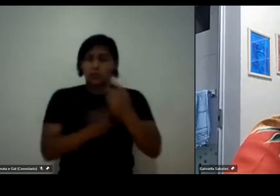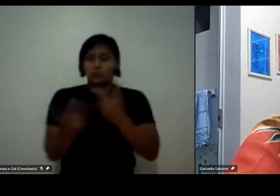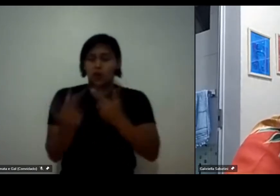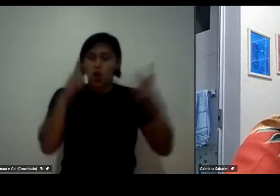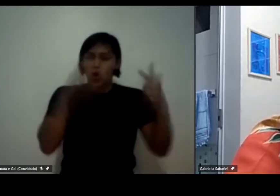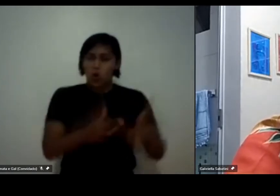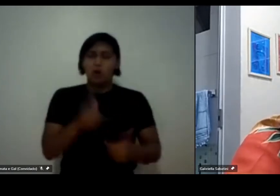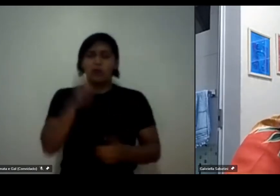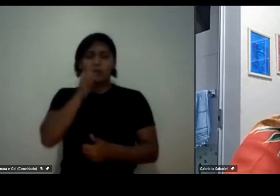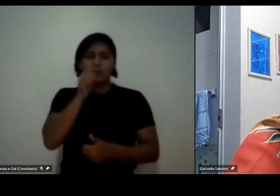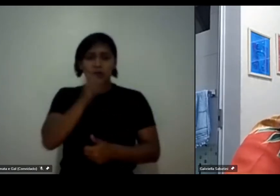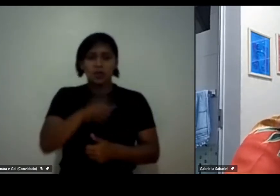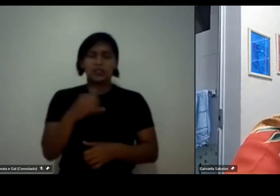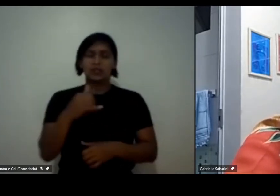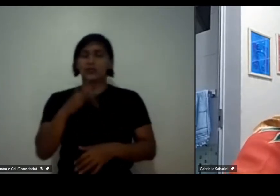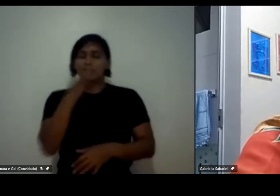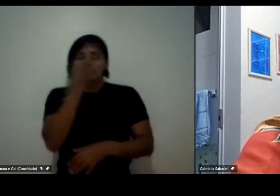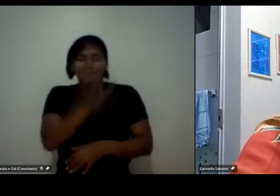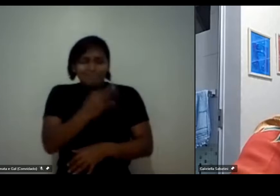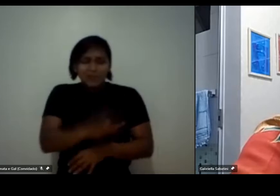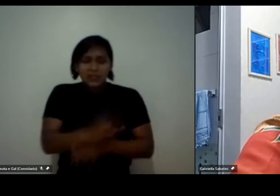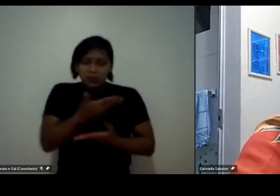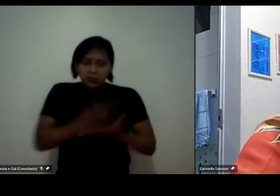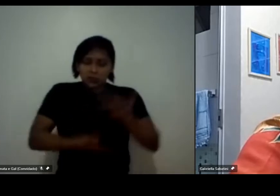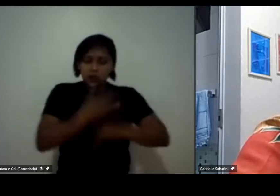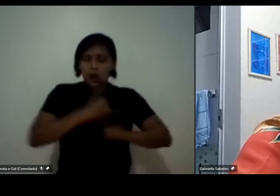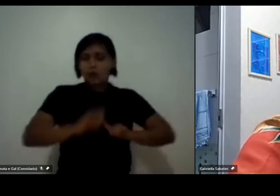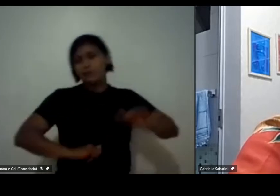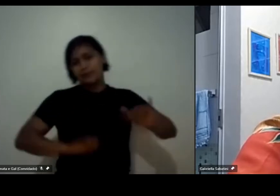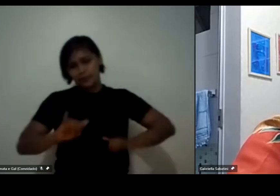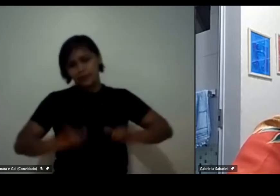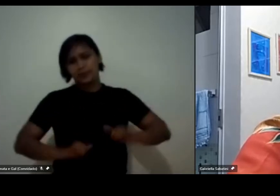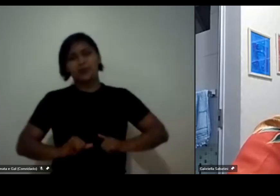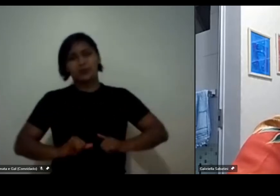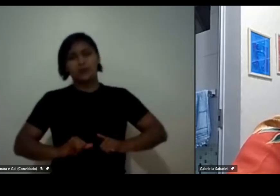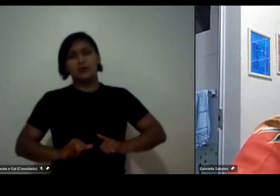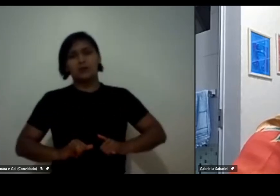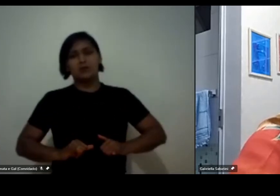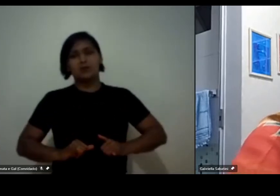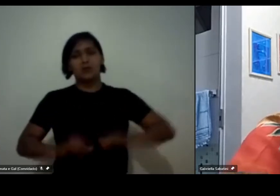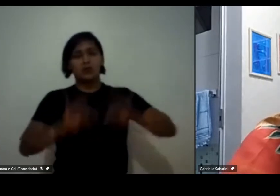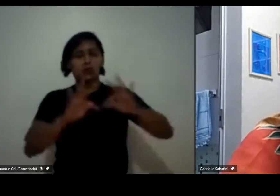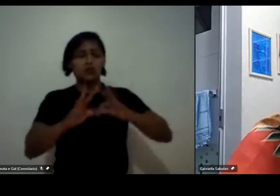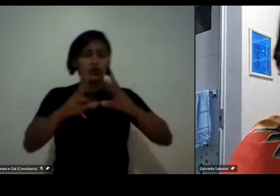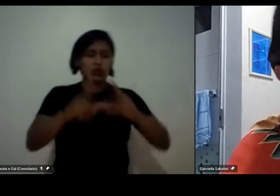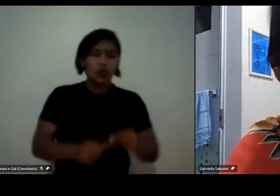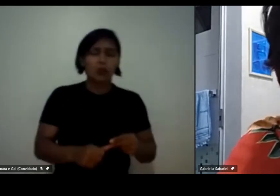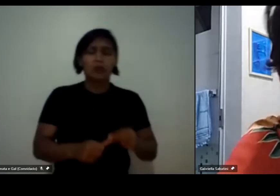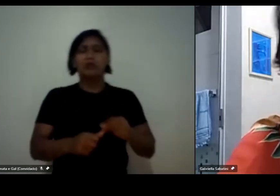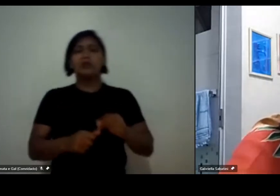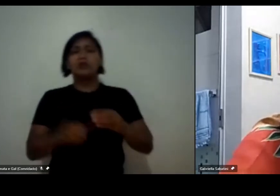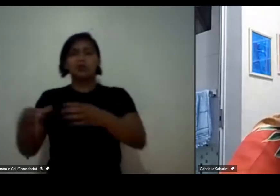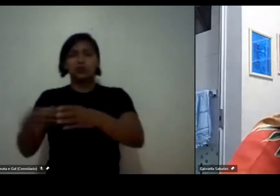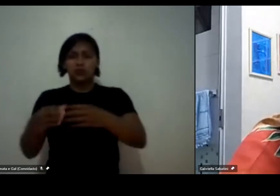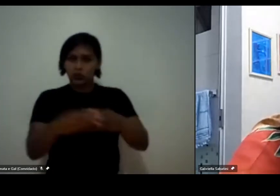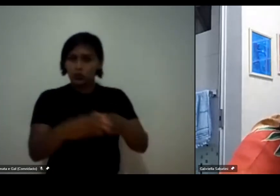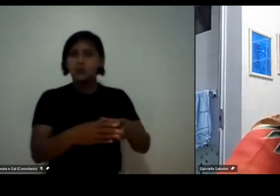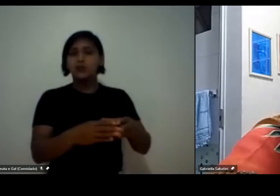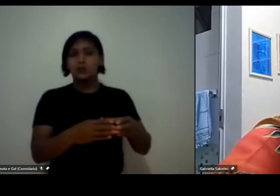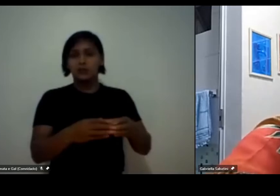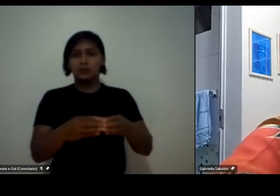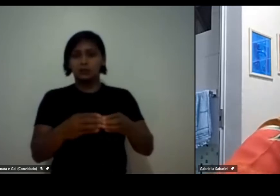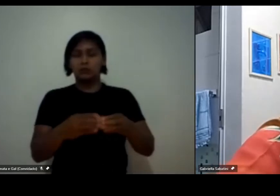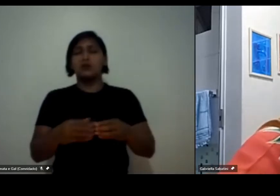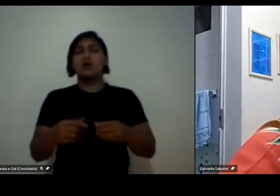solidão e sofrimento, que é a consequência de afirmarem nossa inabilidade em todas as esferas. Quanto a isso, Lia